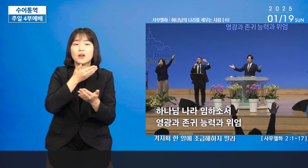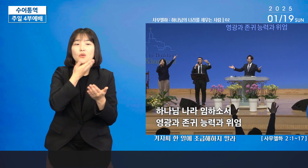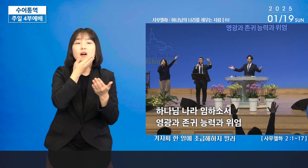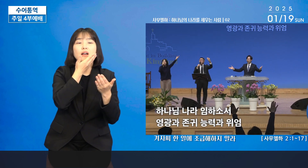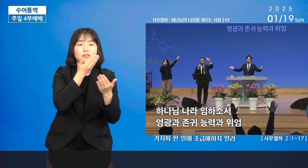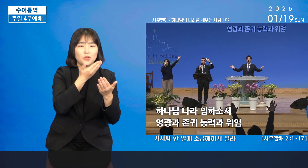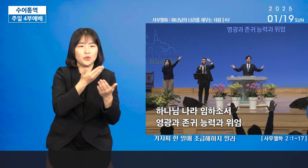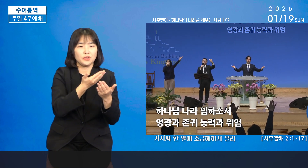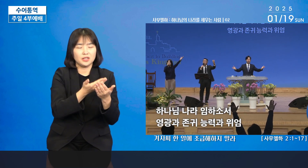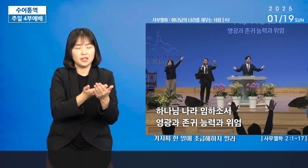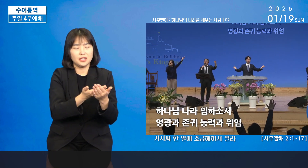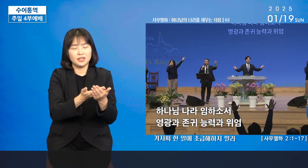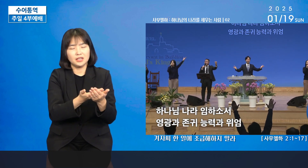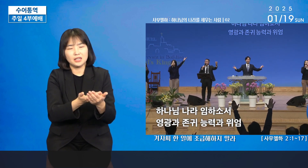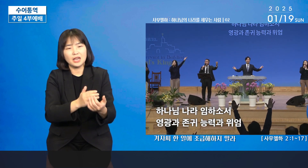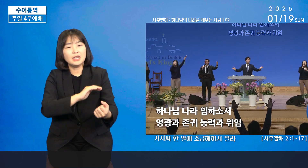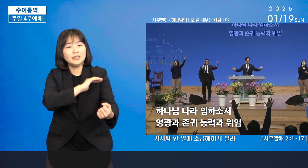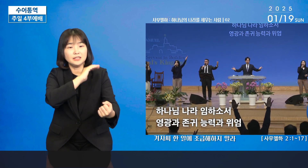영광과 존귀